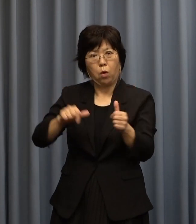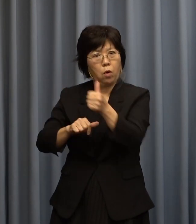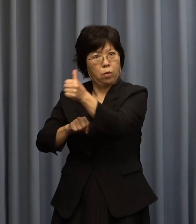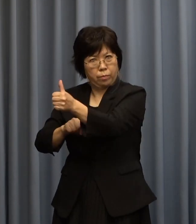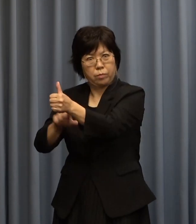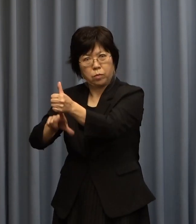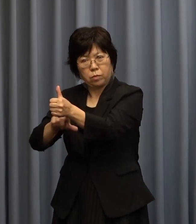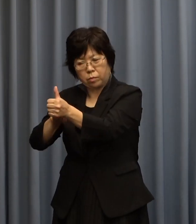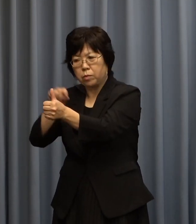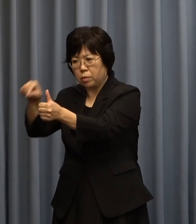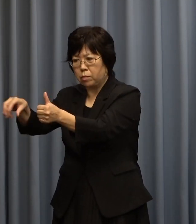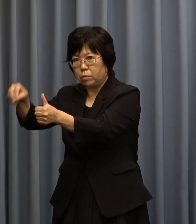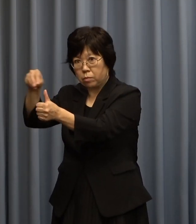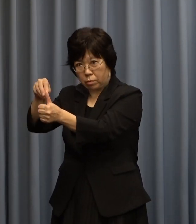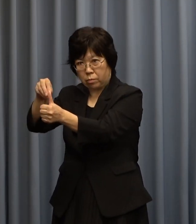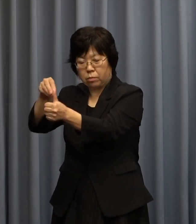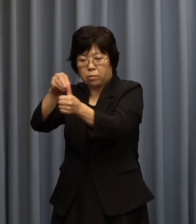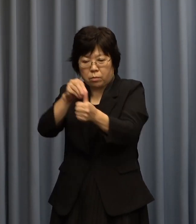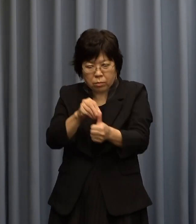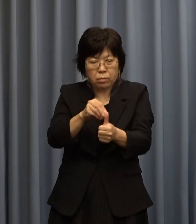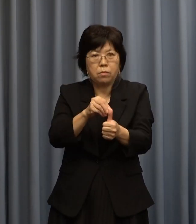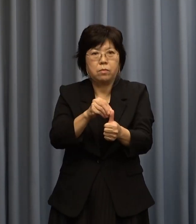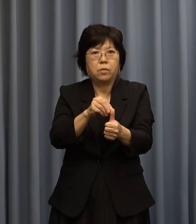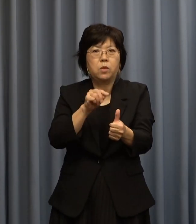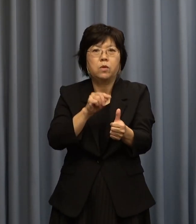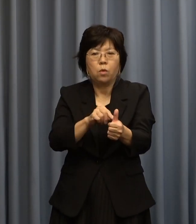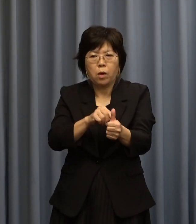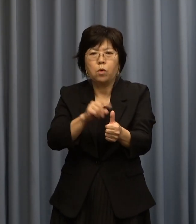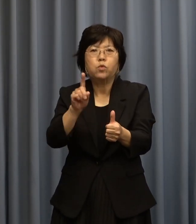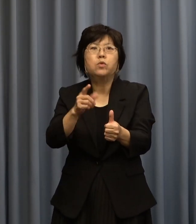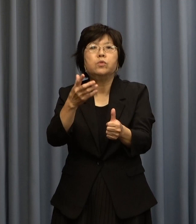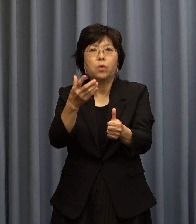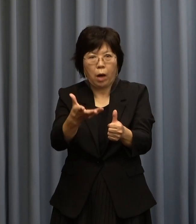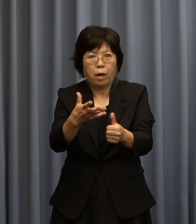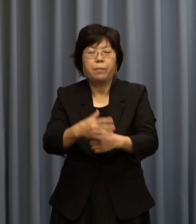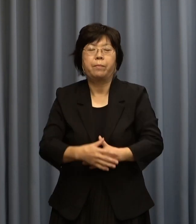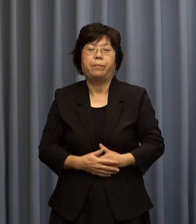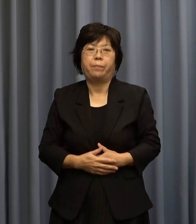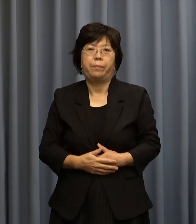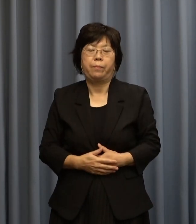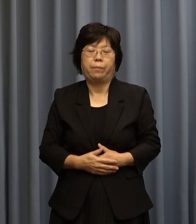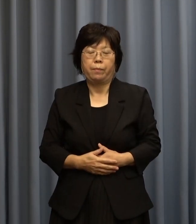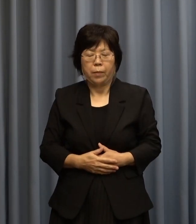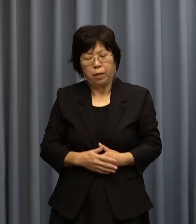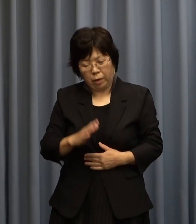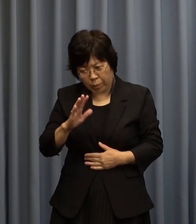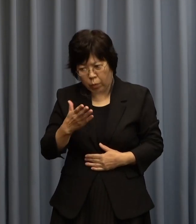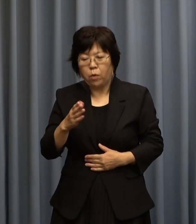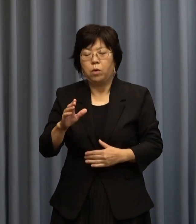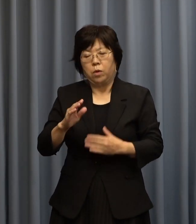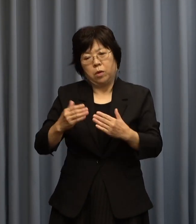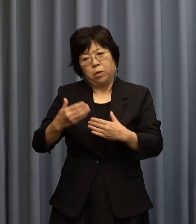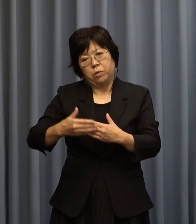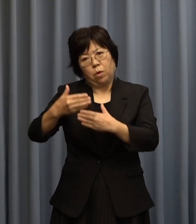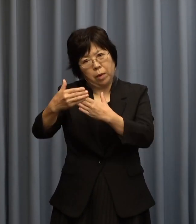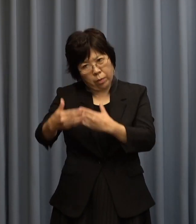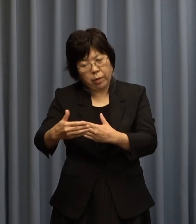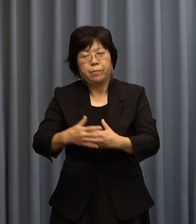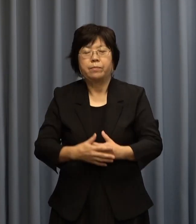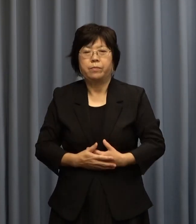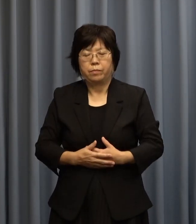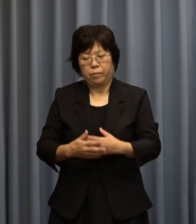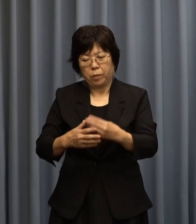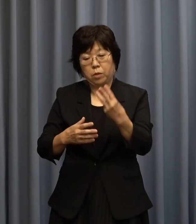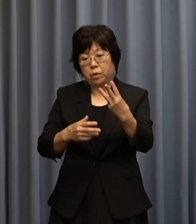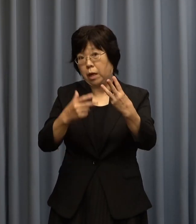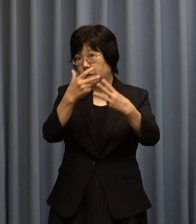中で、これをどう扱うかということで、諮問の内容としては、当面はこの例えば3